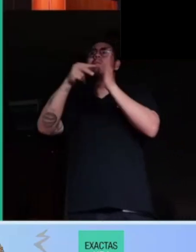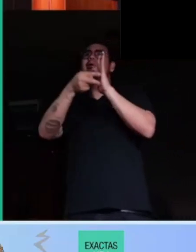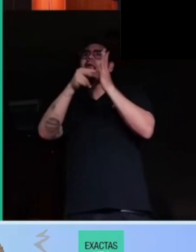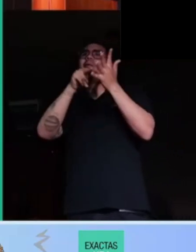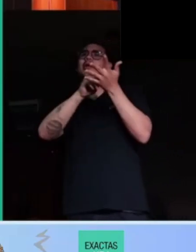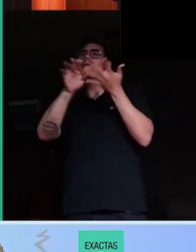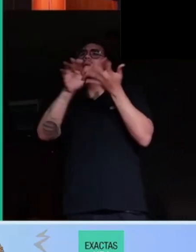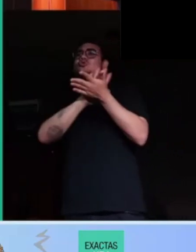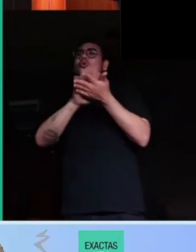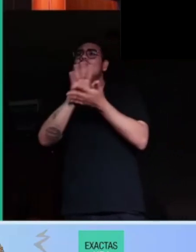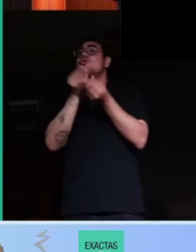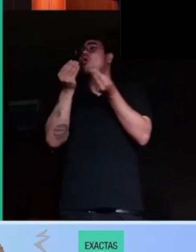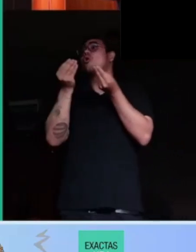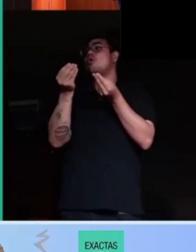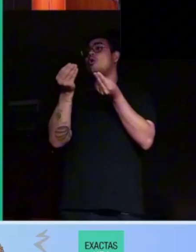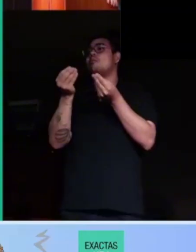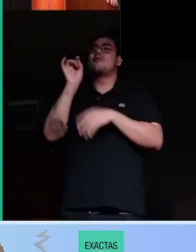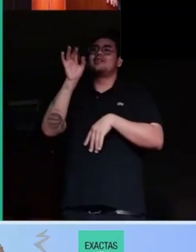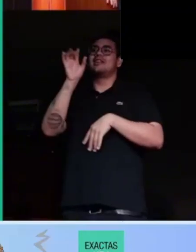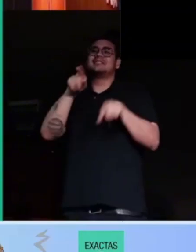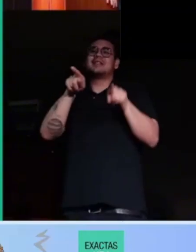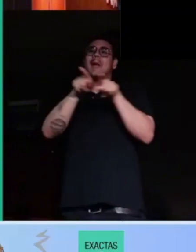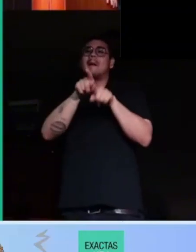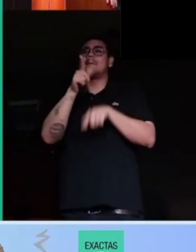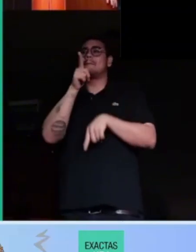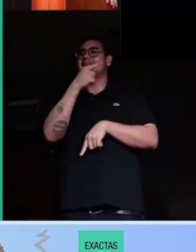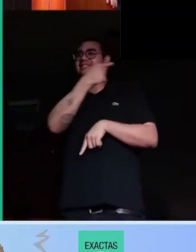ella usaba un guante.